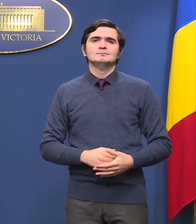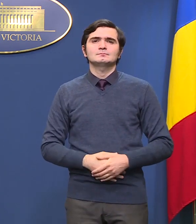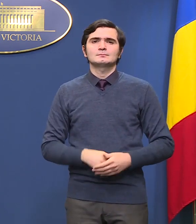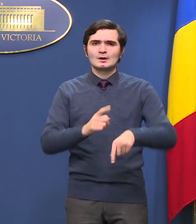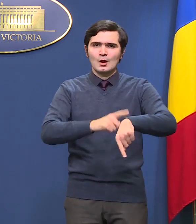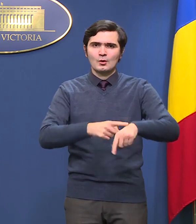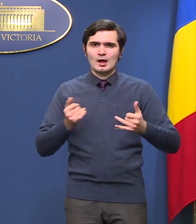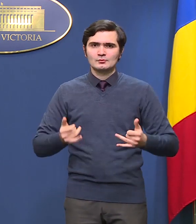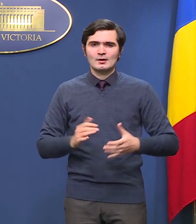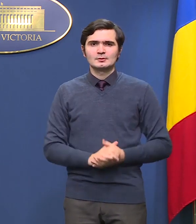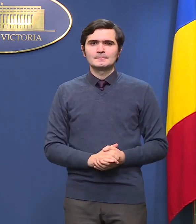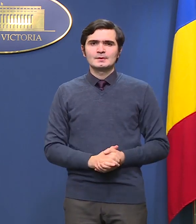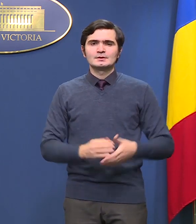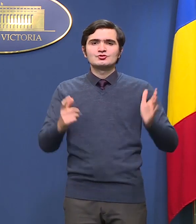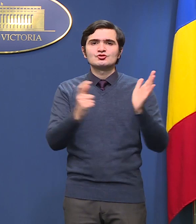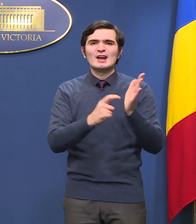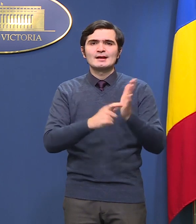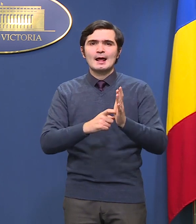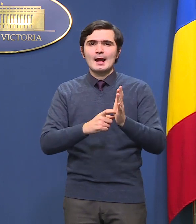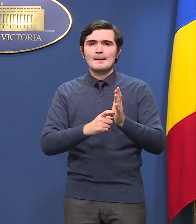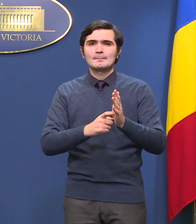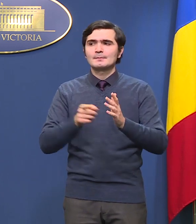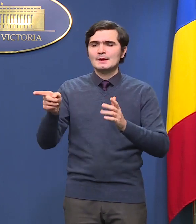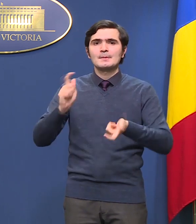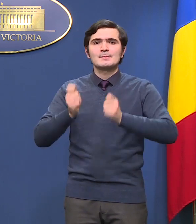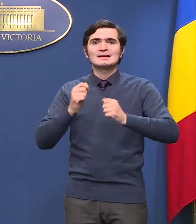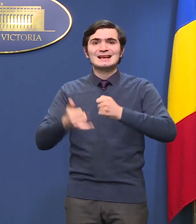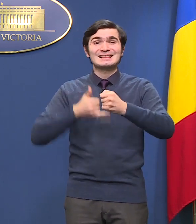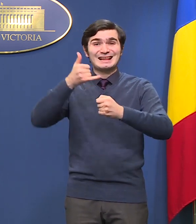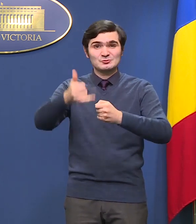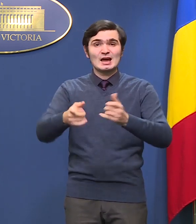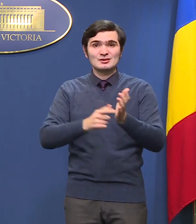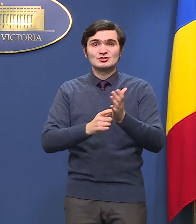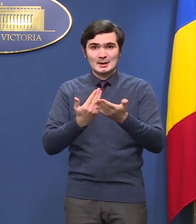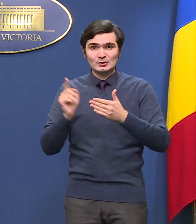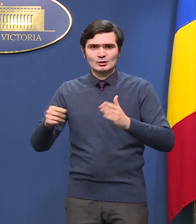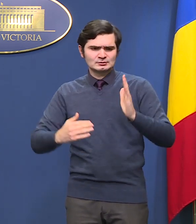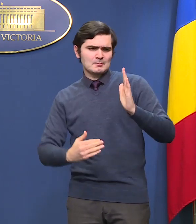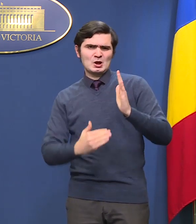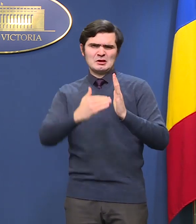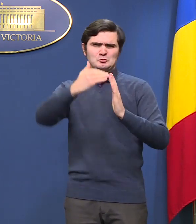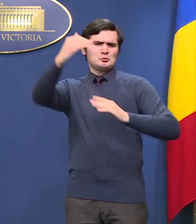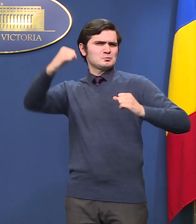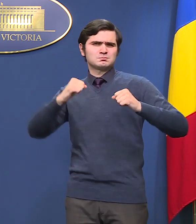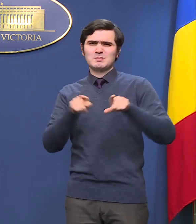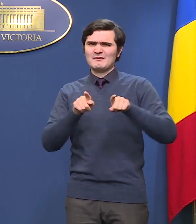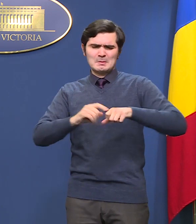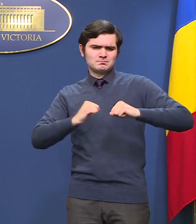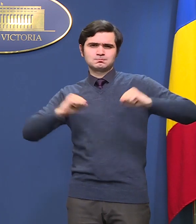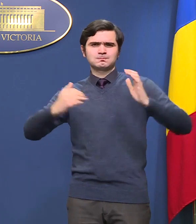La ora actuală, cererea pe piața internațională a crescut exploziv. Facem toate